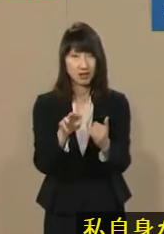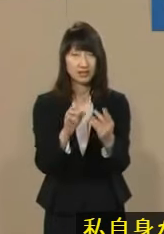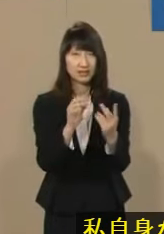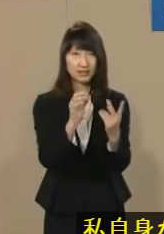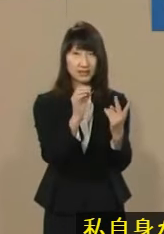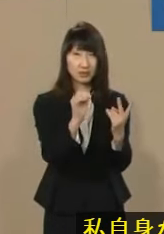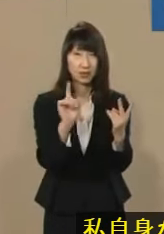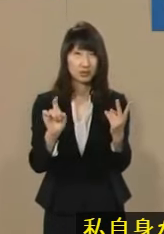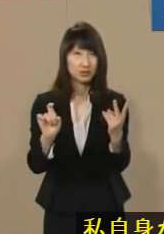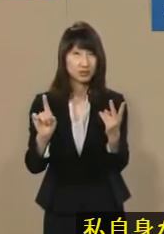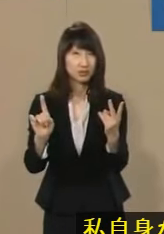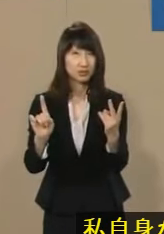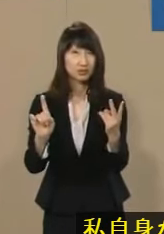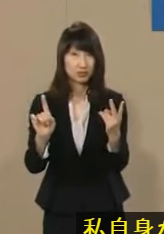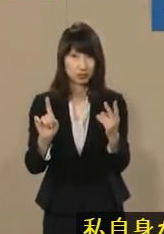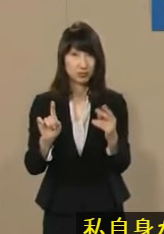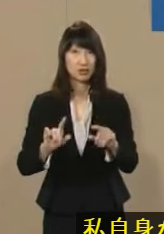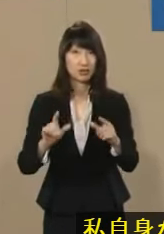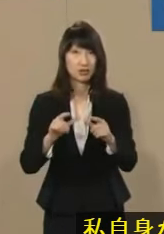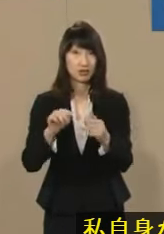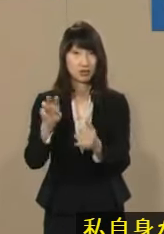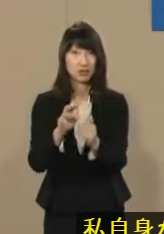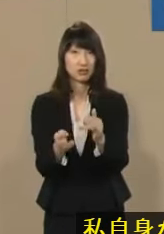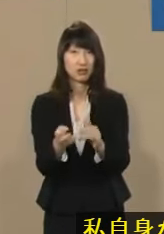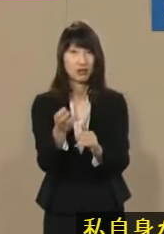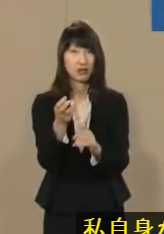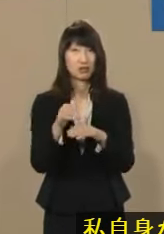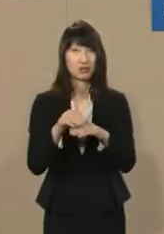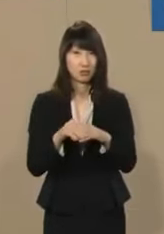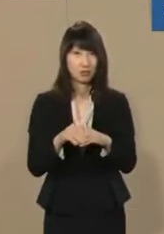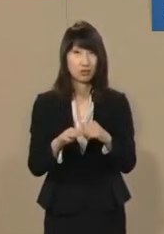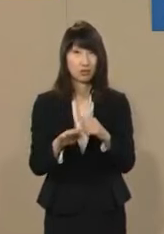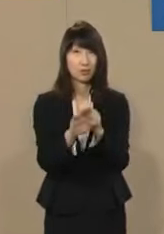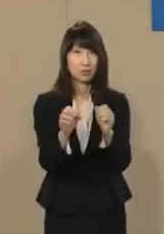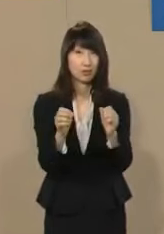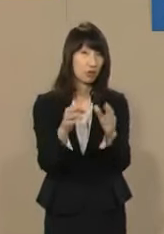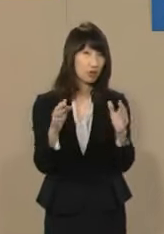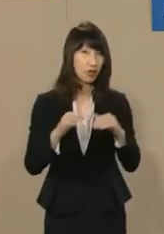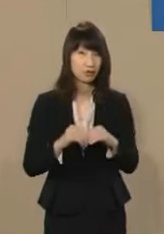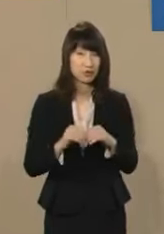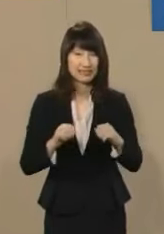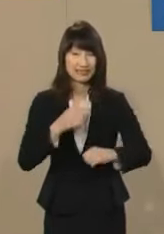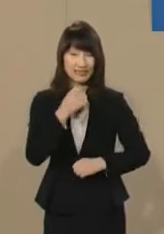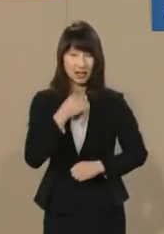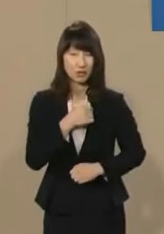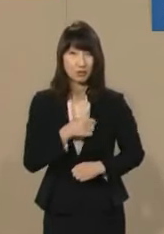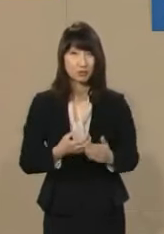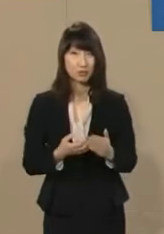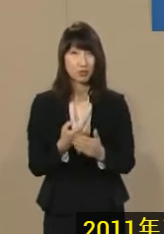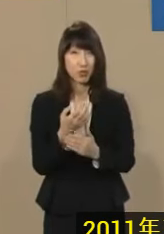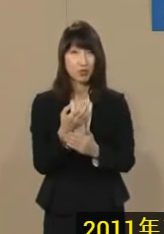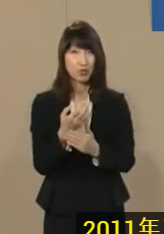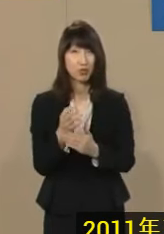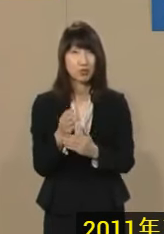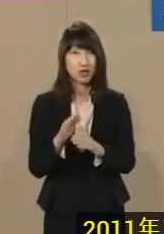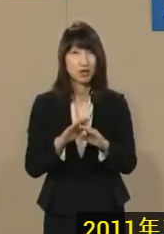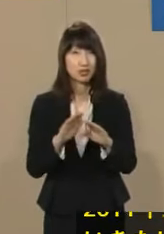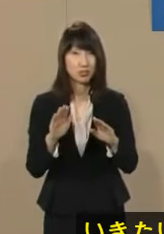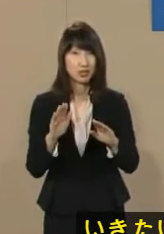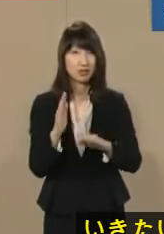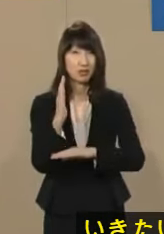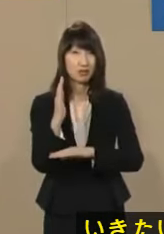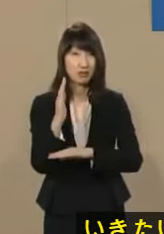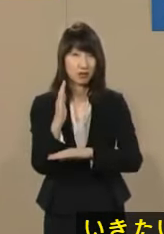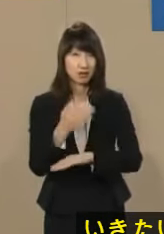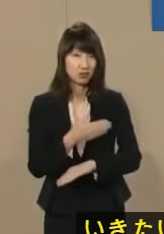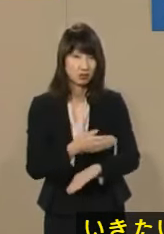2011年東日本大震災と原発の爆発、生きたいという思いから始まった私の政治のキャリア。で